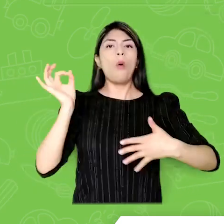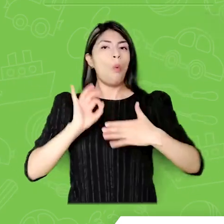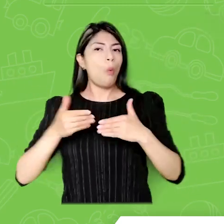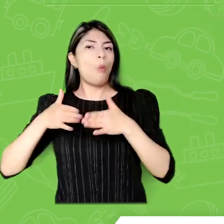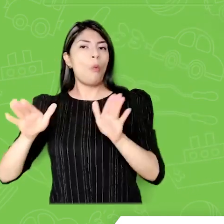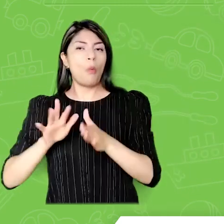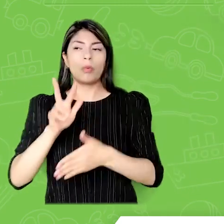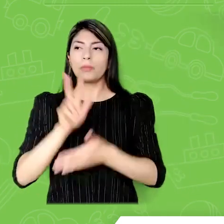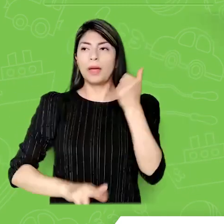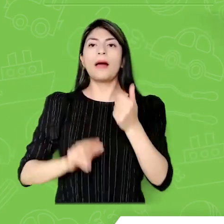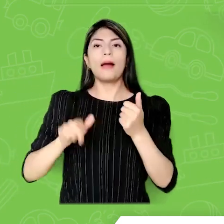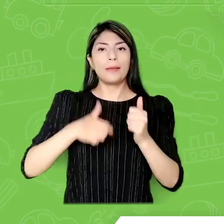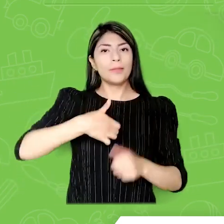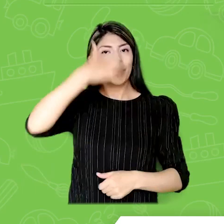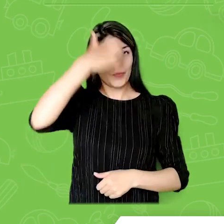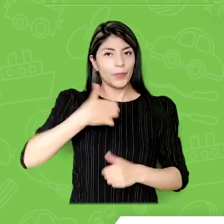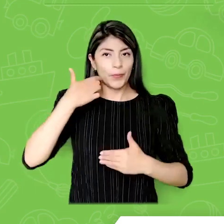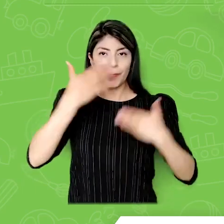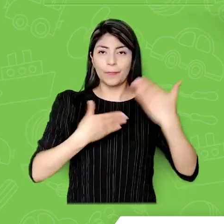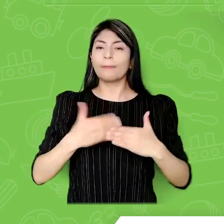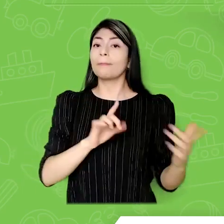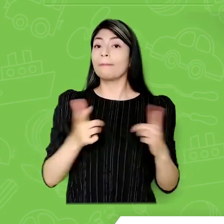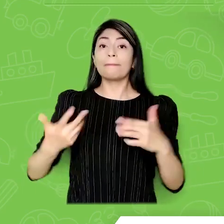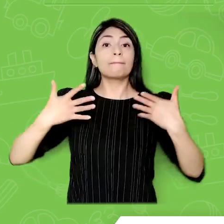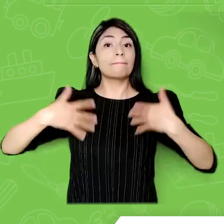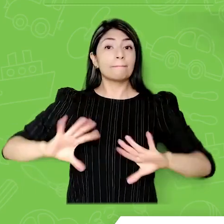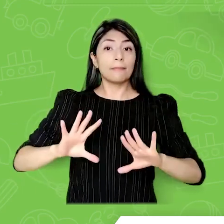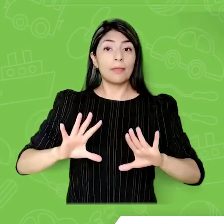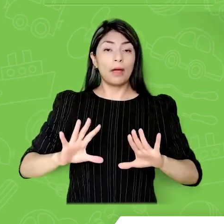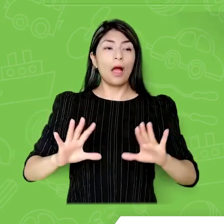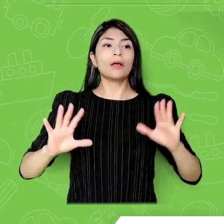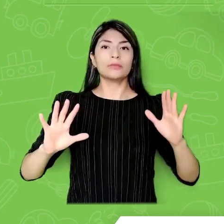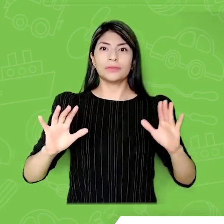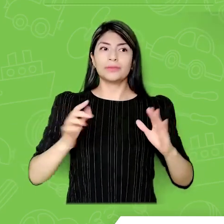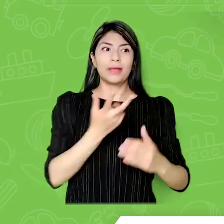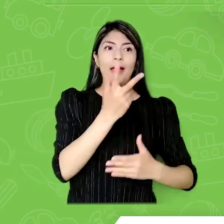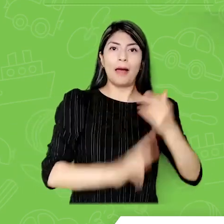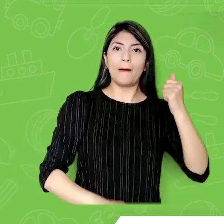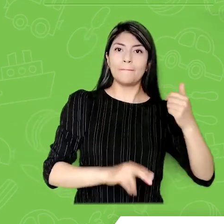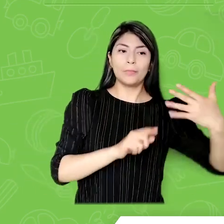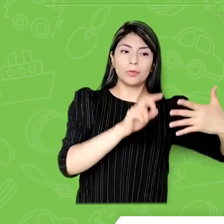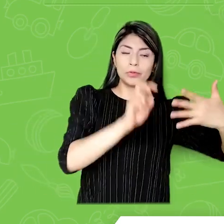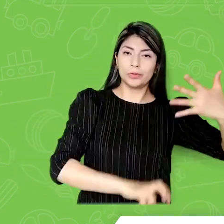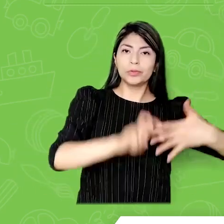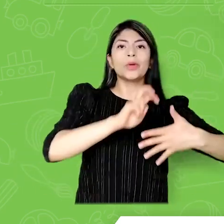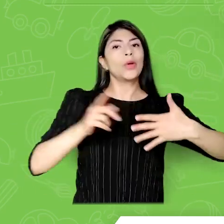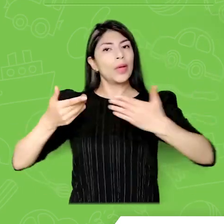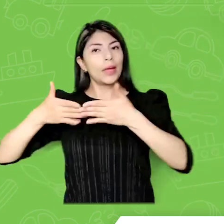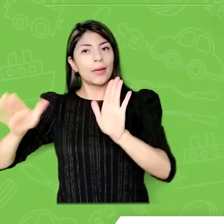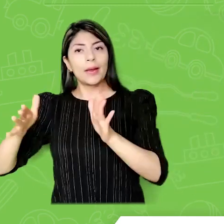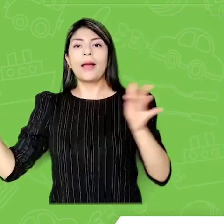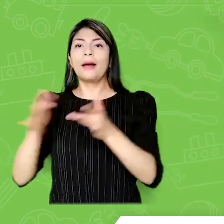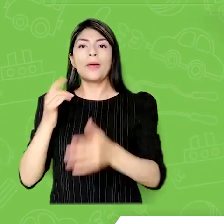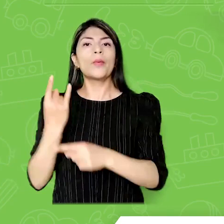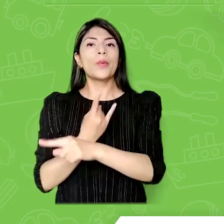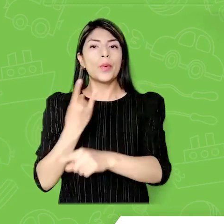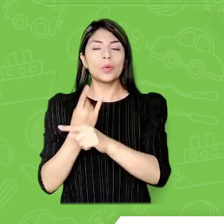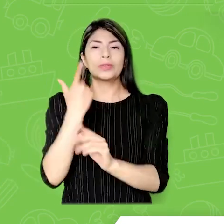adopción de las listas de elegibles para los empleos ofertados en este proceso de selección. Artículo